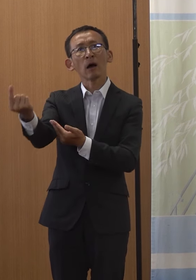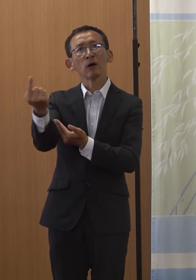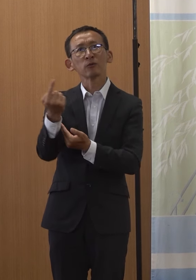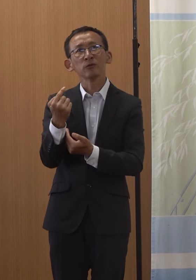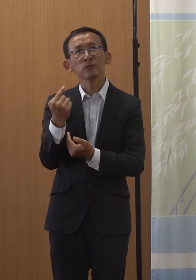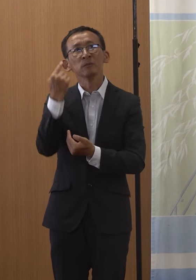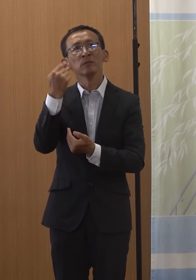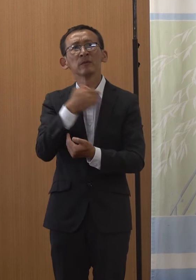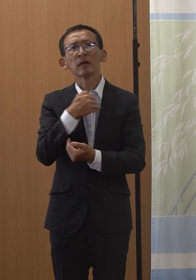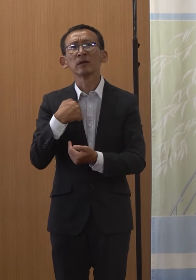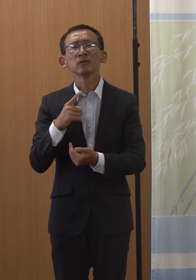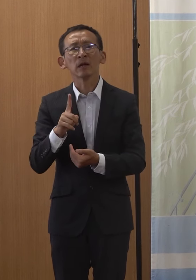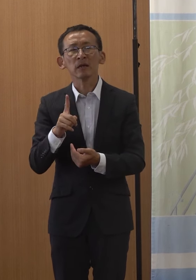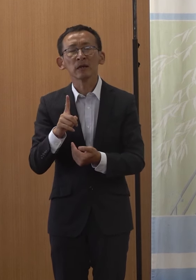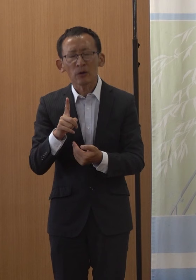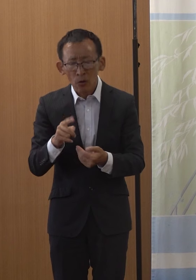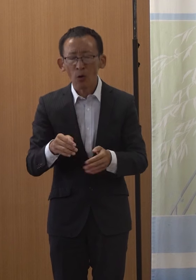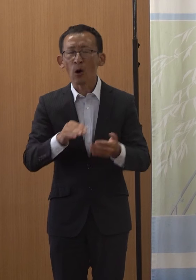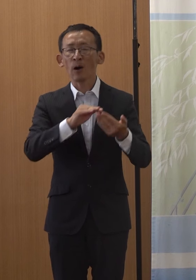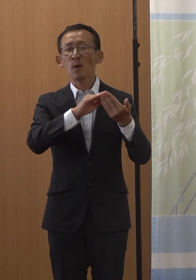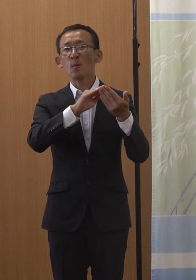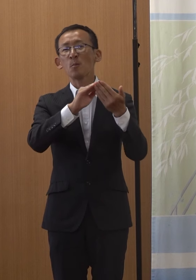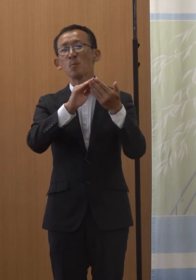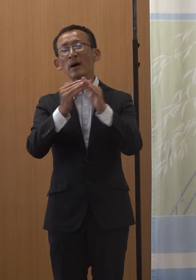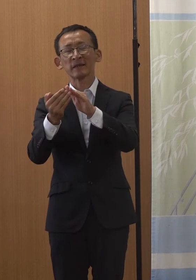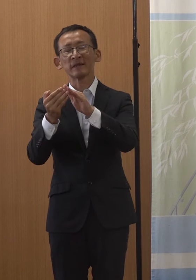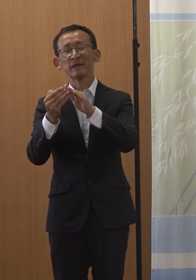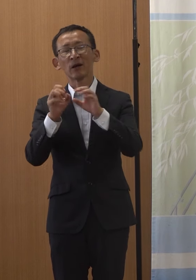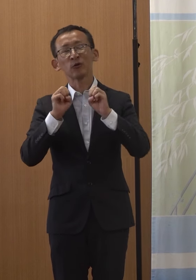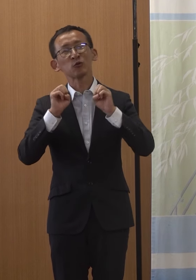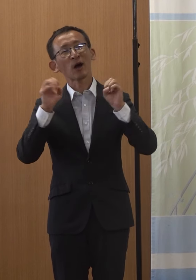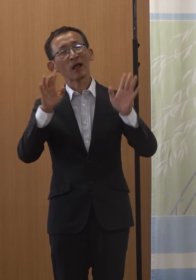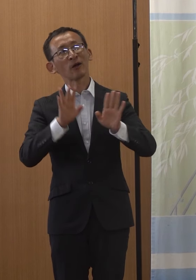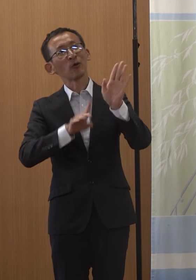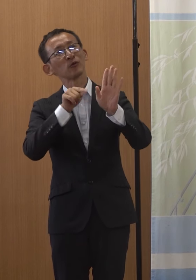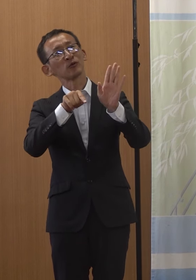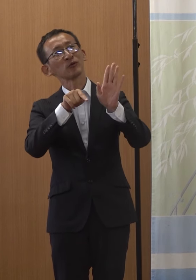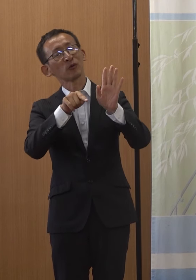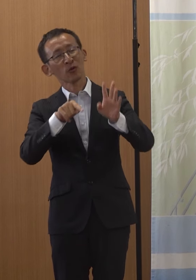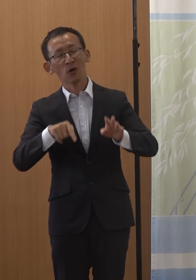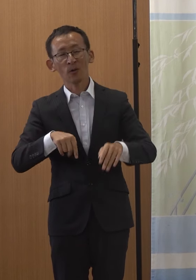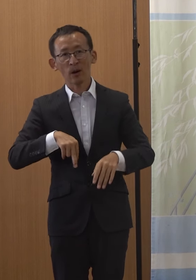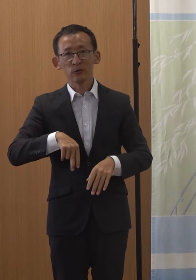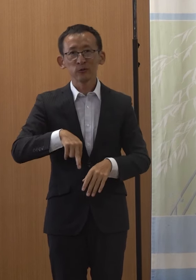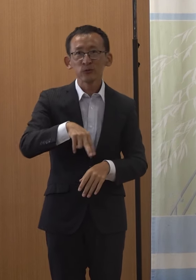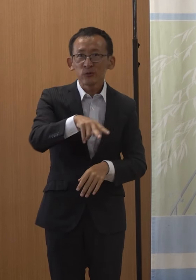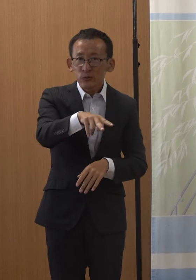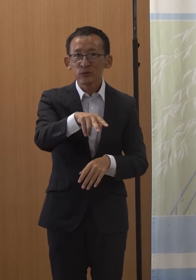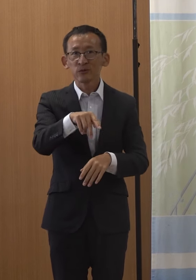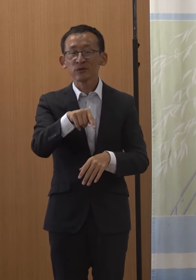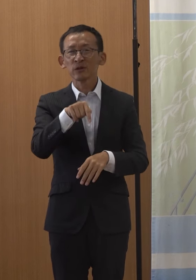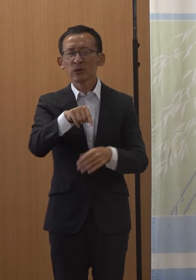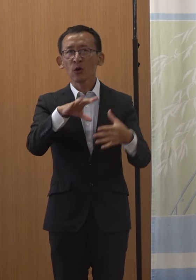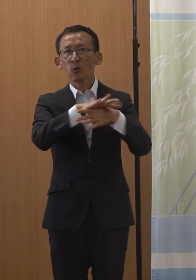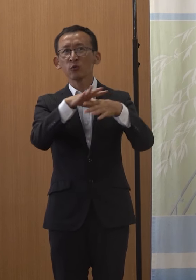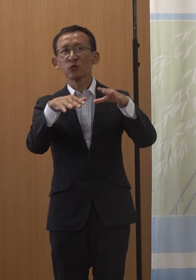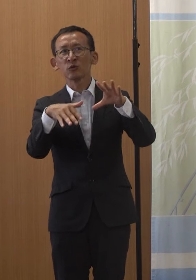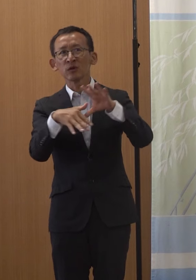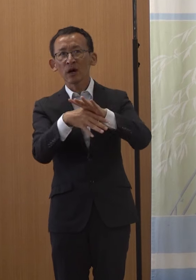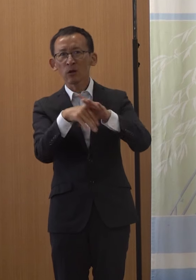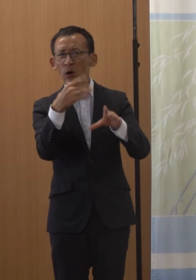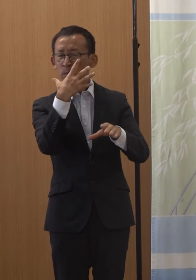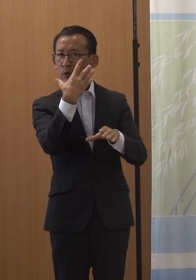として、都心宿を歩かれたり、通られたりすることになりますので、文化についての魅力を